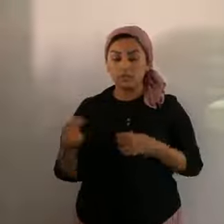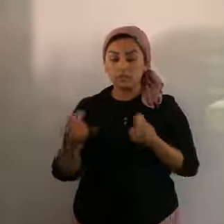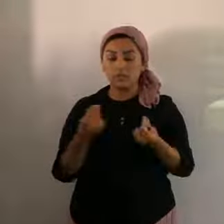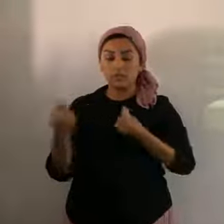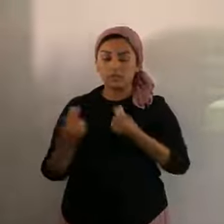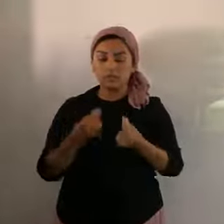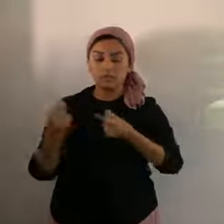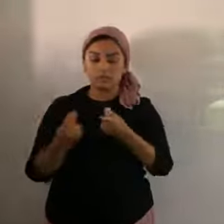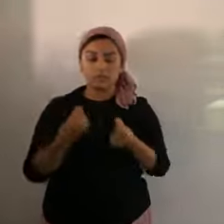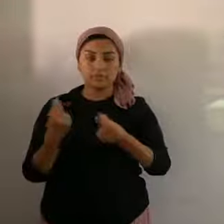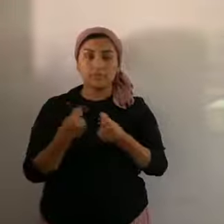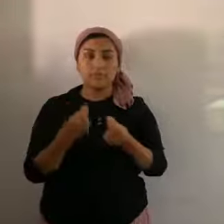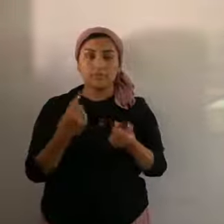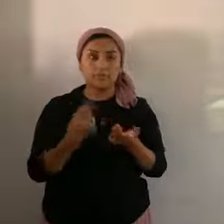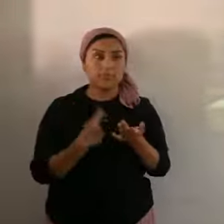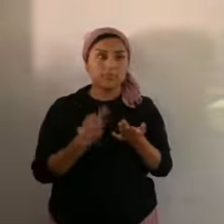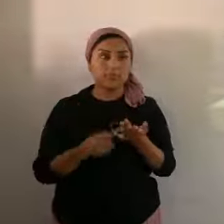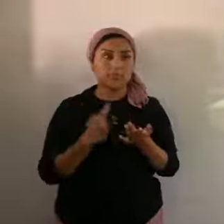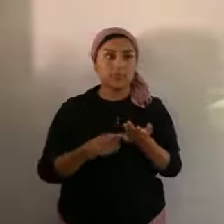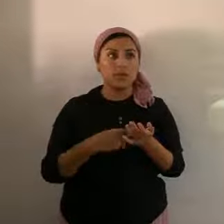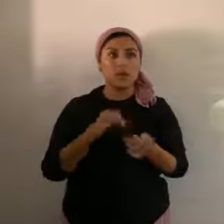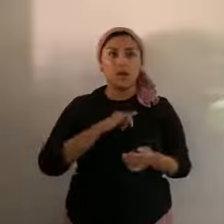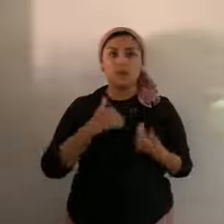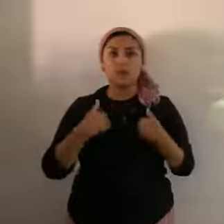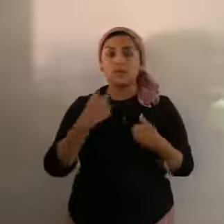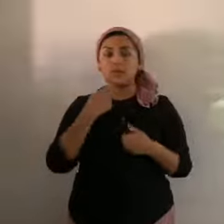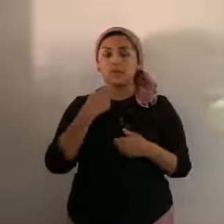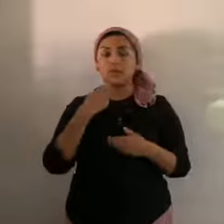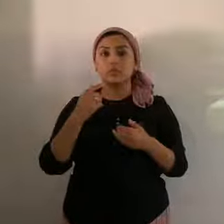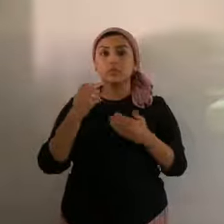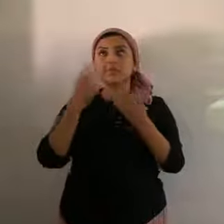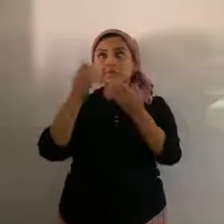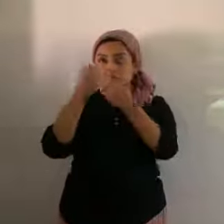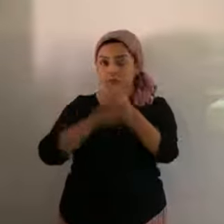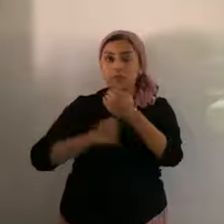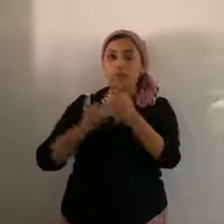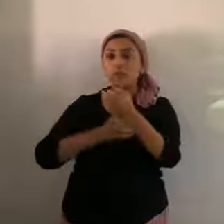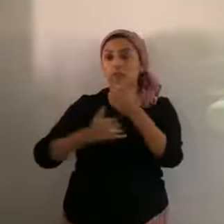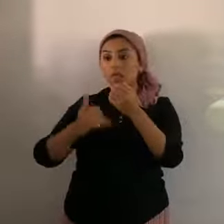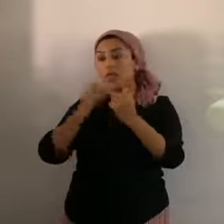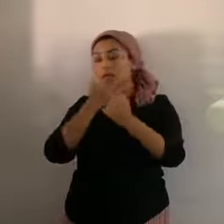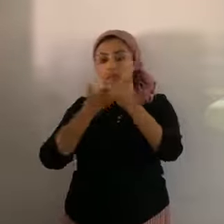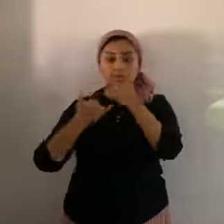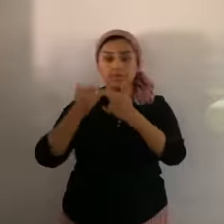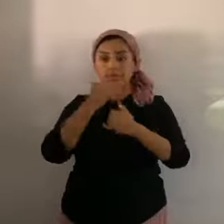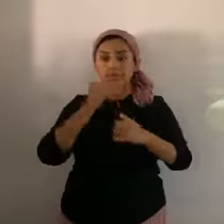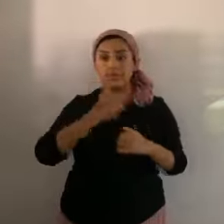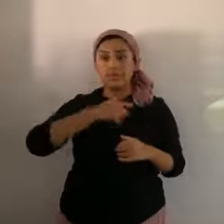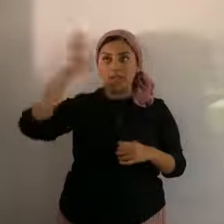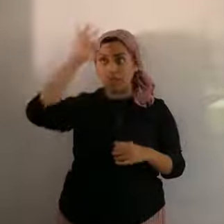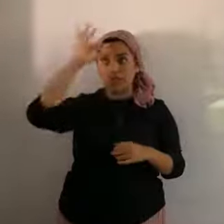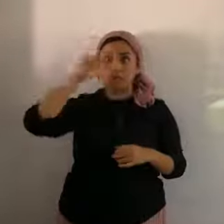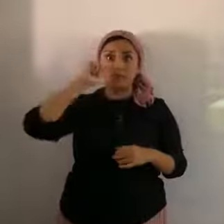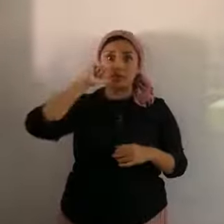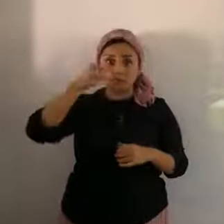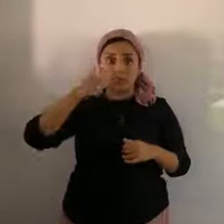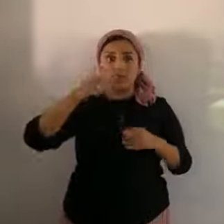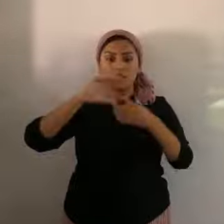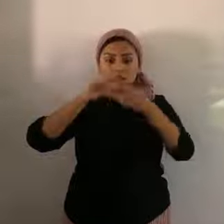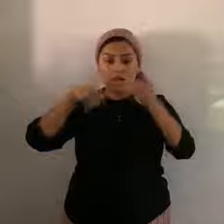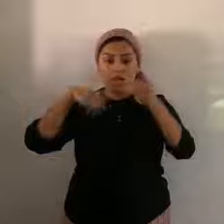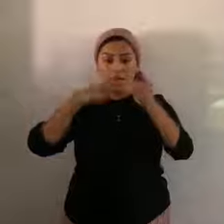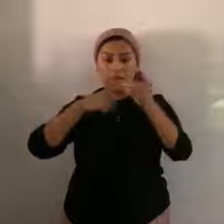acciones. A veces he dicho, perdona nuestras fallas, nuestras torpezas, nuestras tonterías. Y mañana que se van a hablar